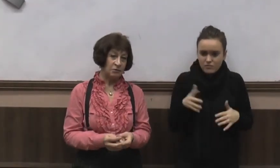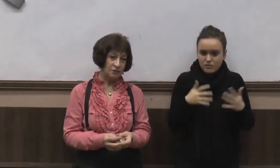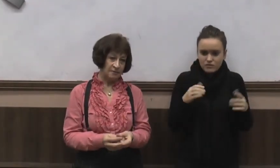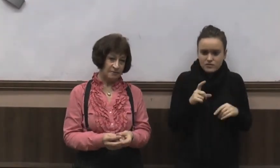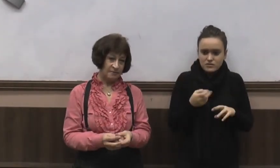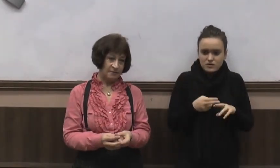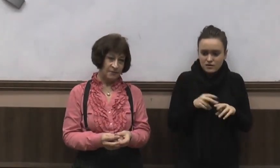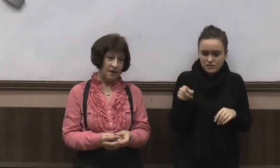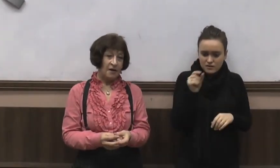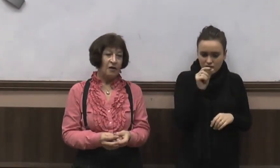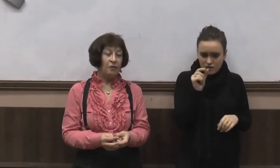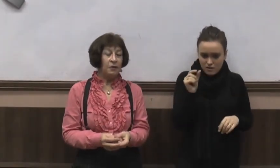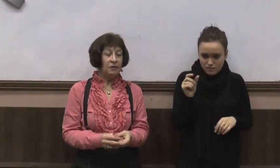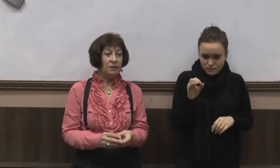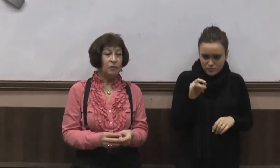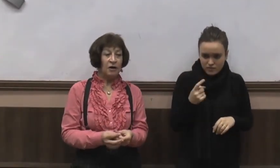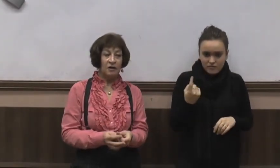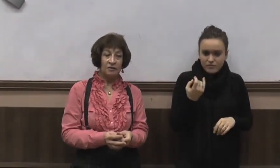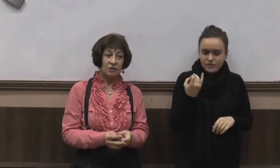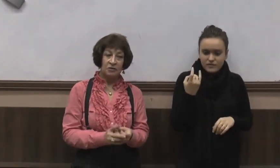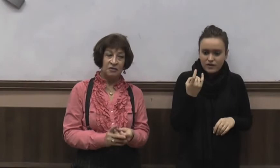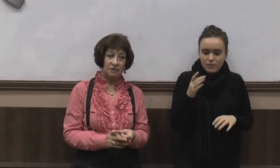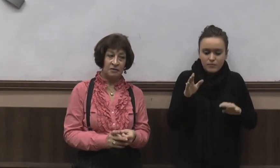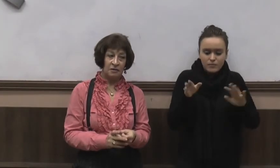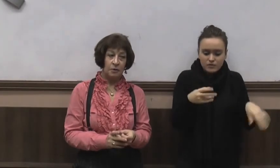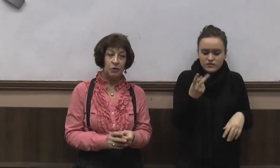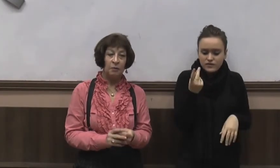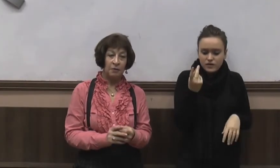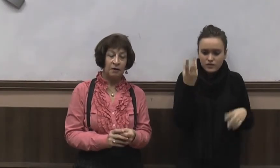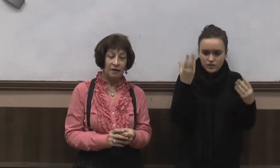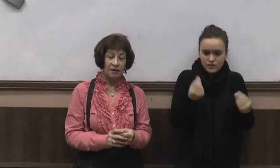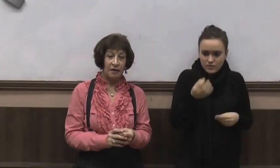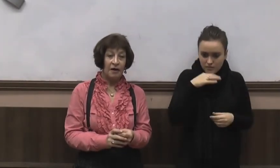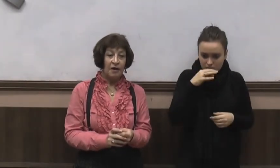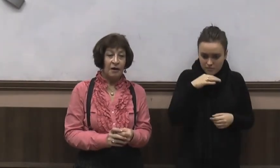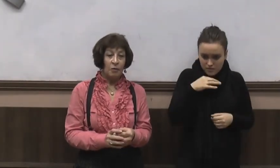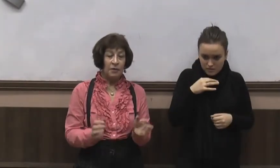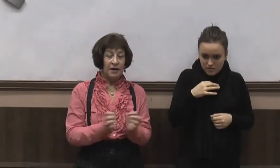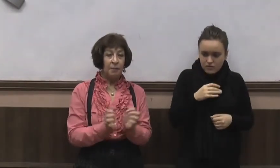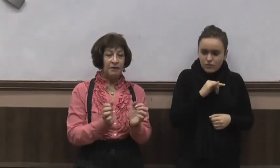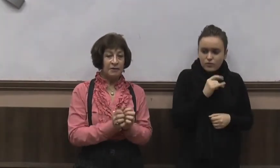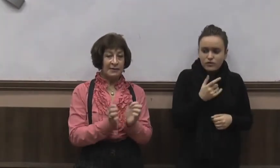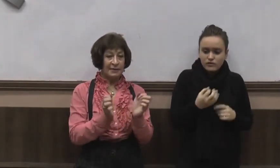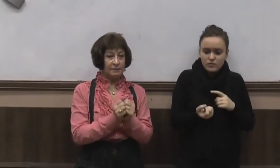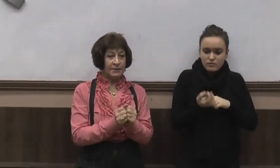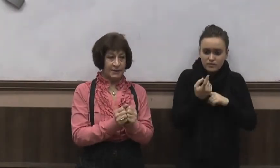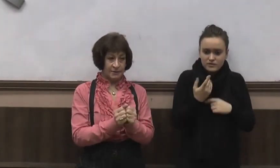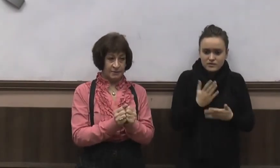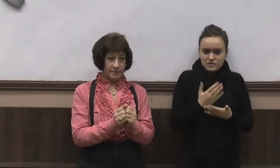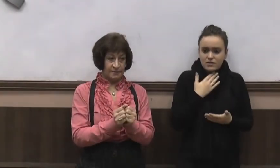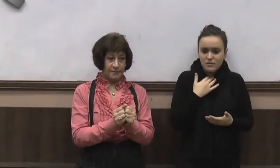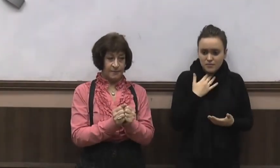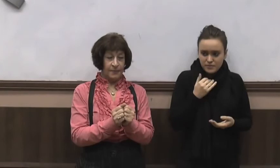эти капсулки. Впервые, буквально на 2-й день приема препарата, у меня появился